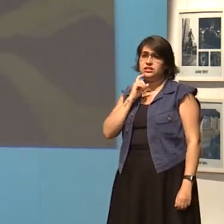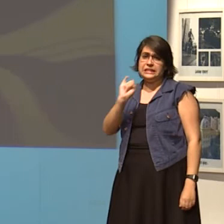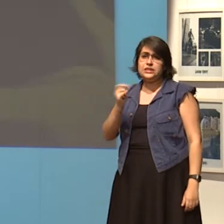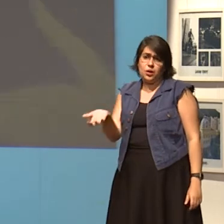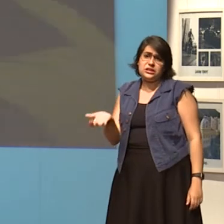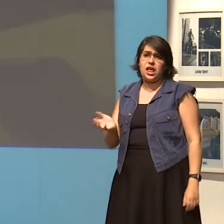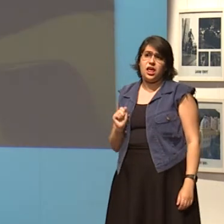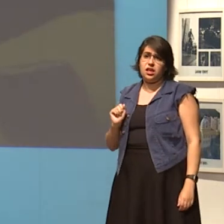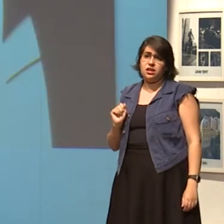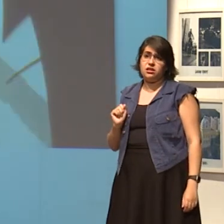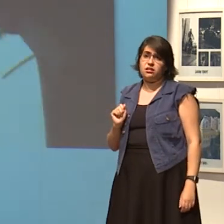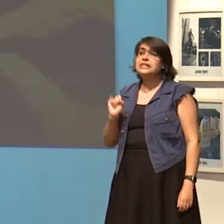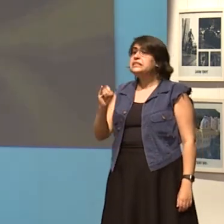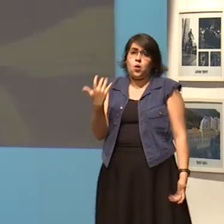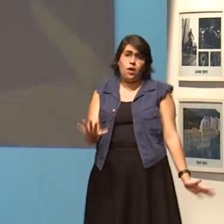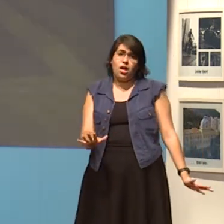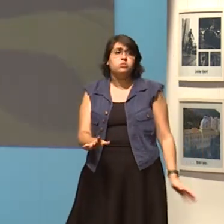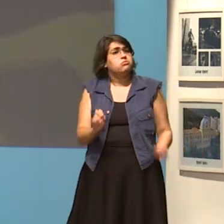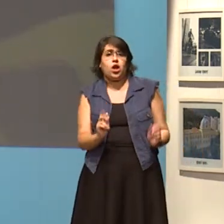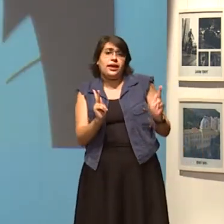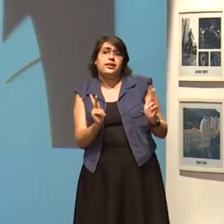Pode, gente. Se eu quiser. Se eu não quiser usar